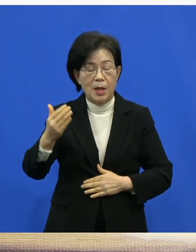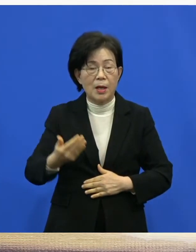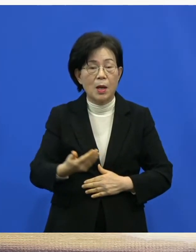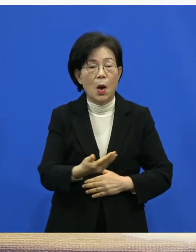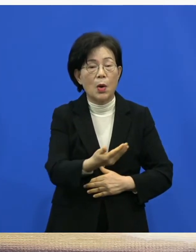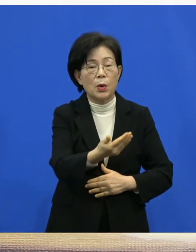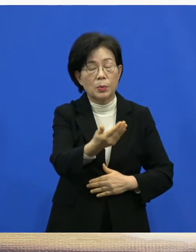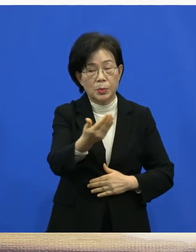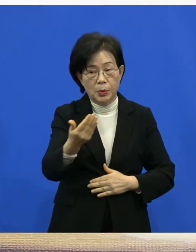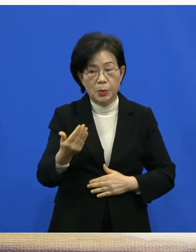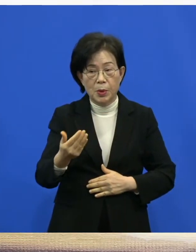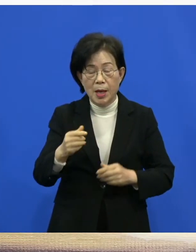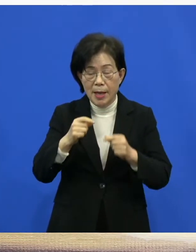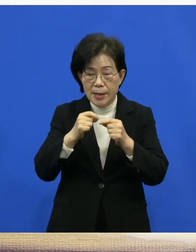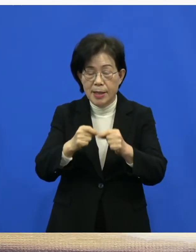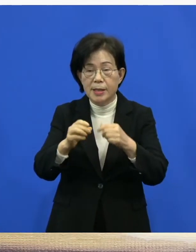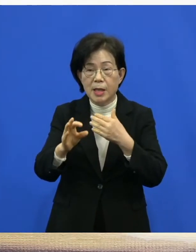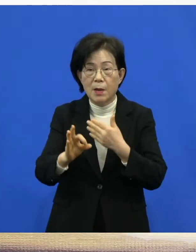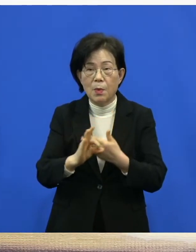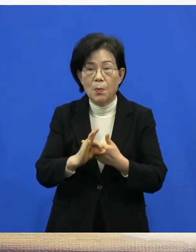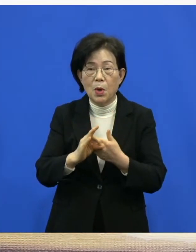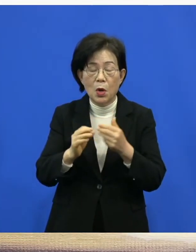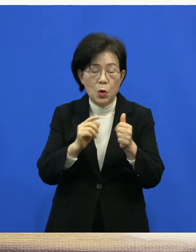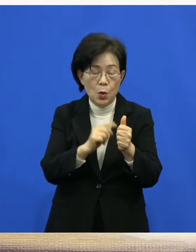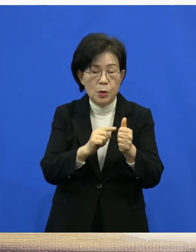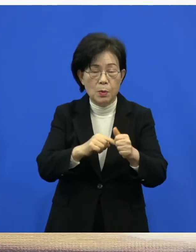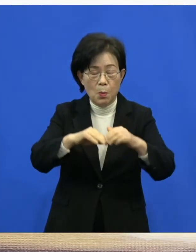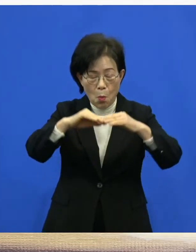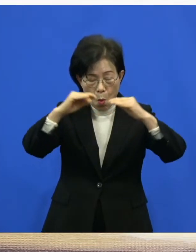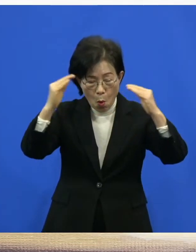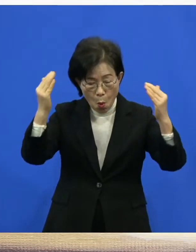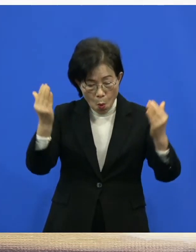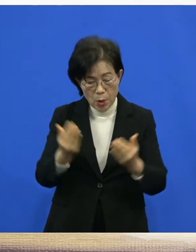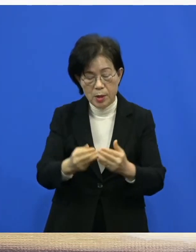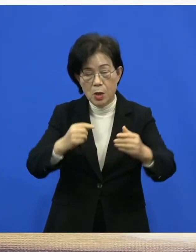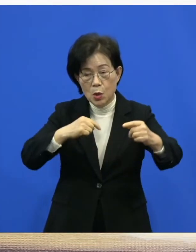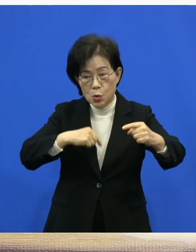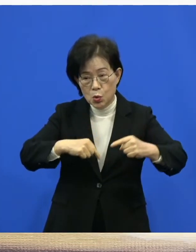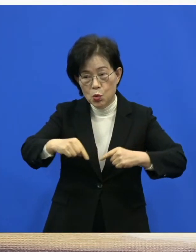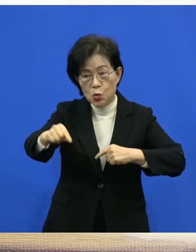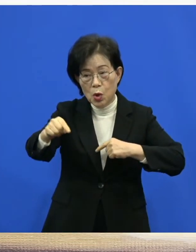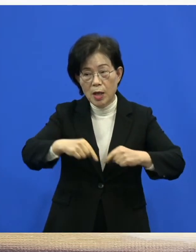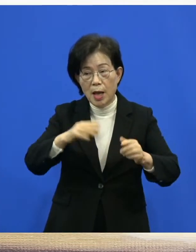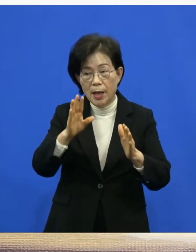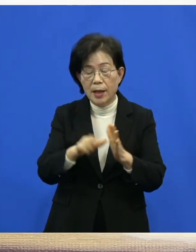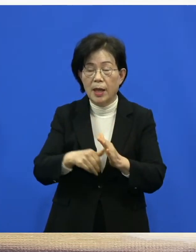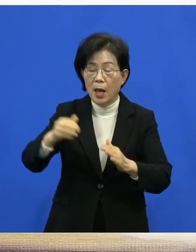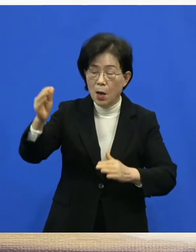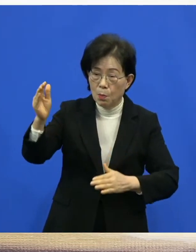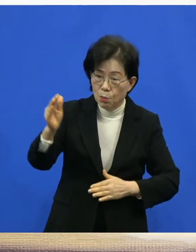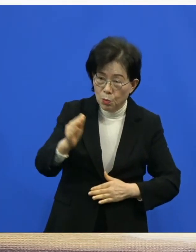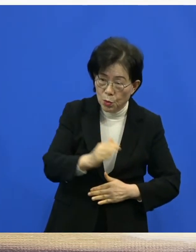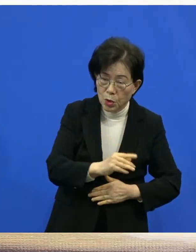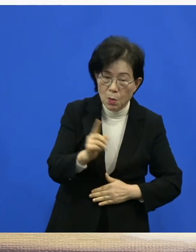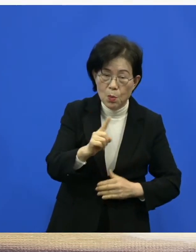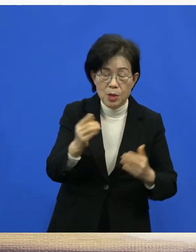여러분, 자세히 보세요. 오늘 본문 요셉에게 모든 것을 주관하게 한 때부터 무슨 일이 나왔느냐?